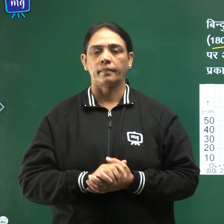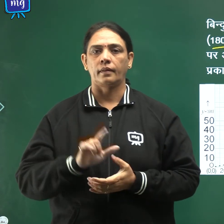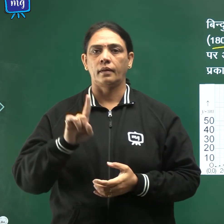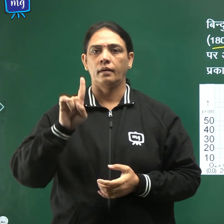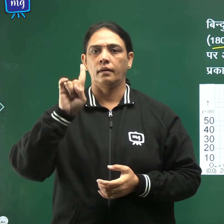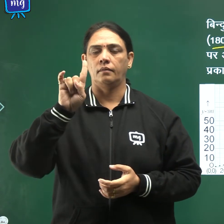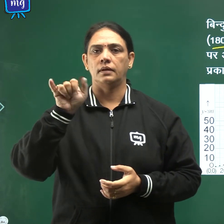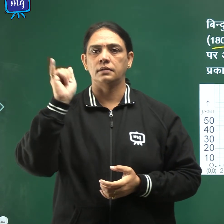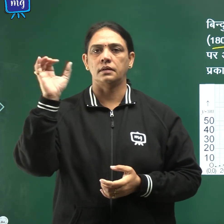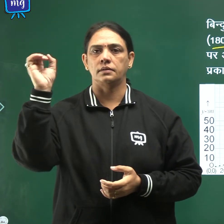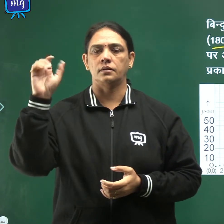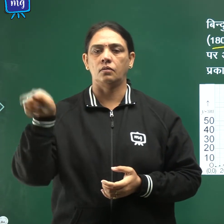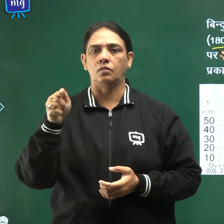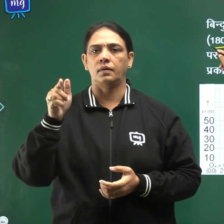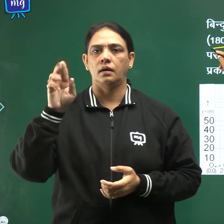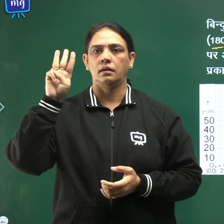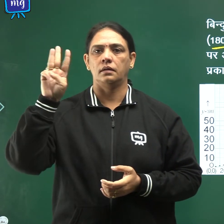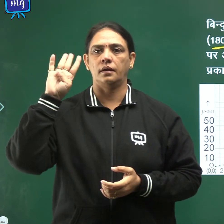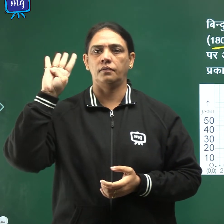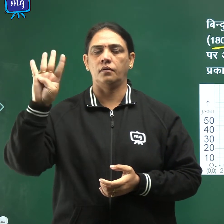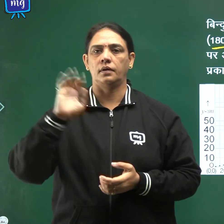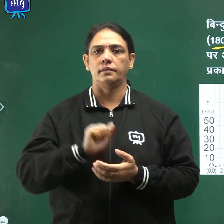160, 34,